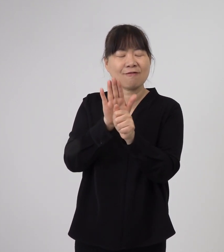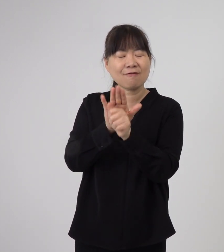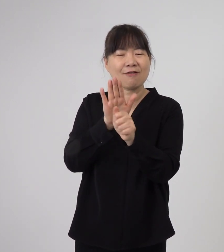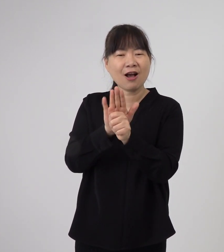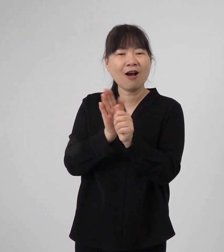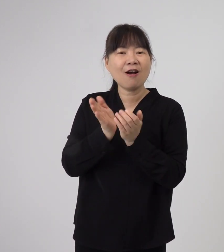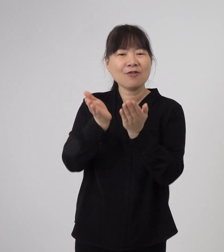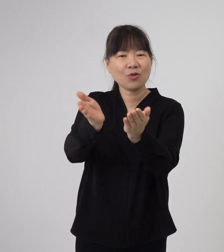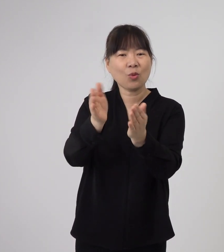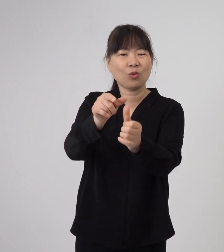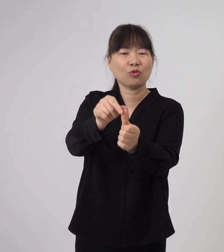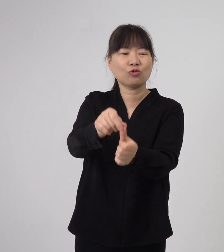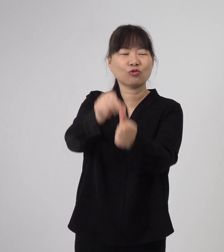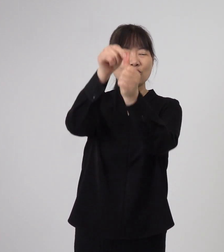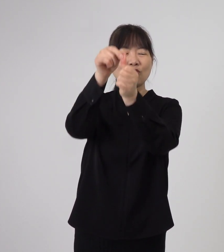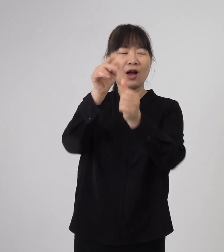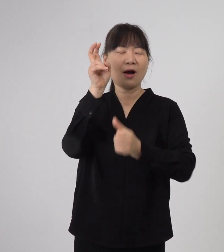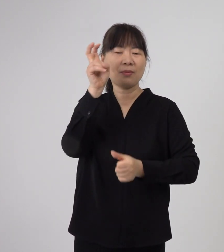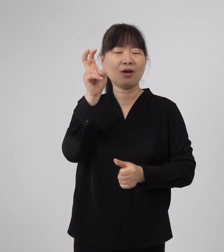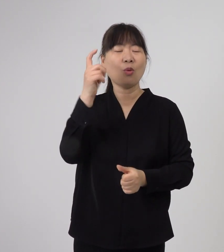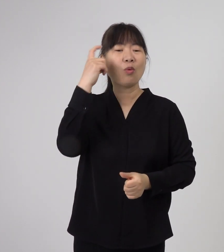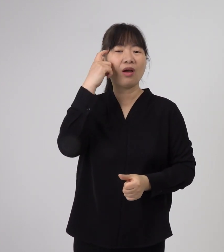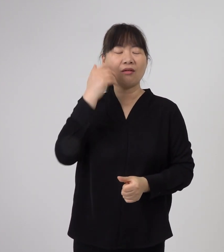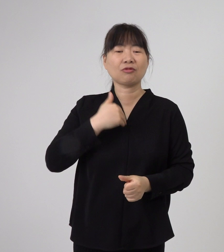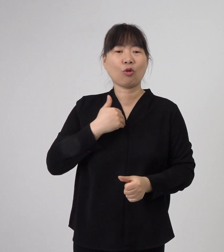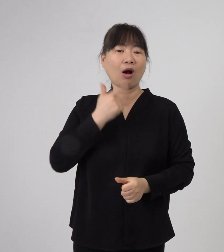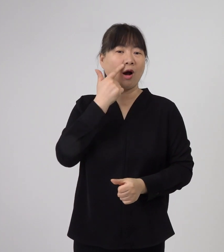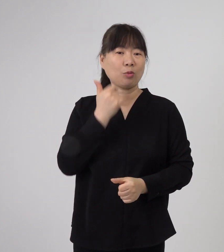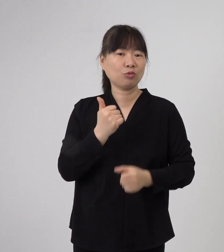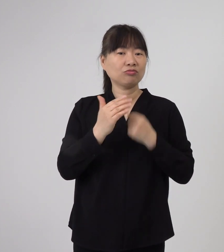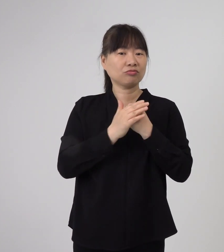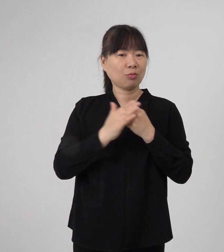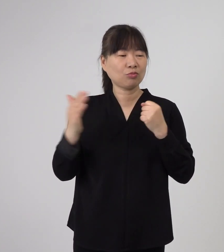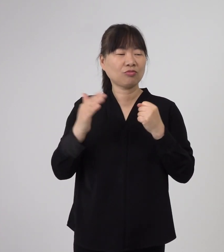해서 건져올 거예요. 아버지인데.